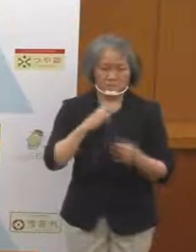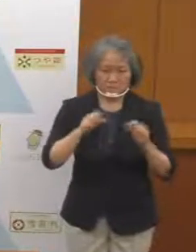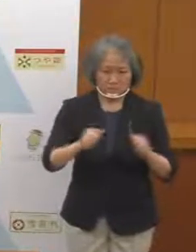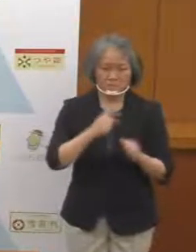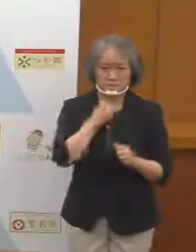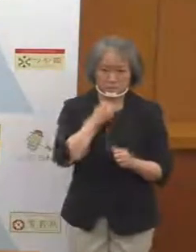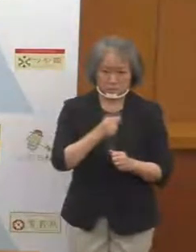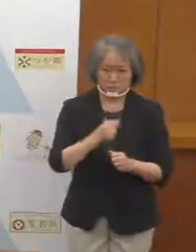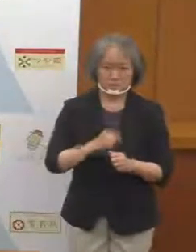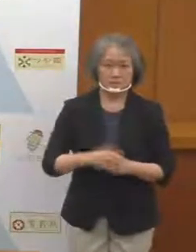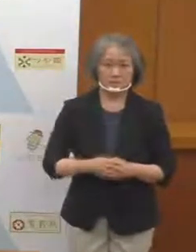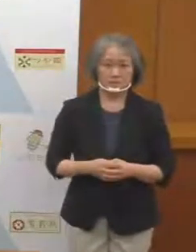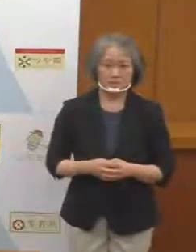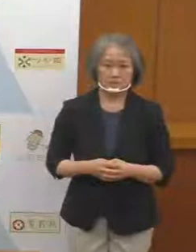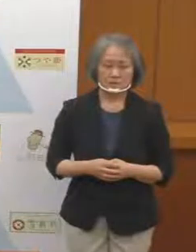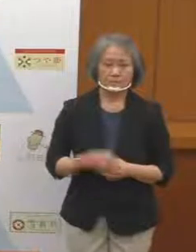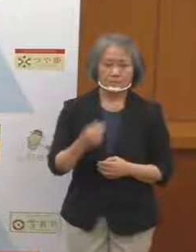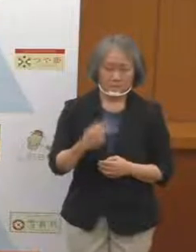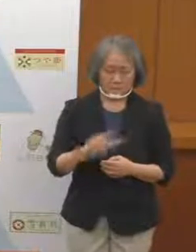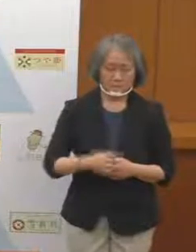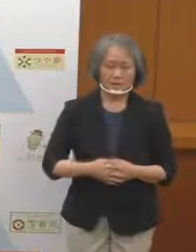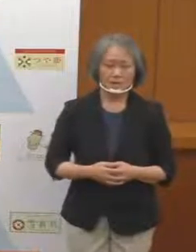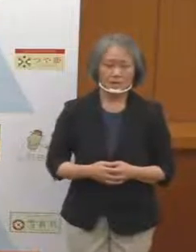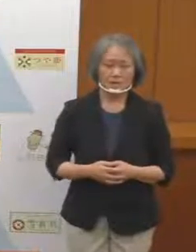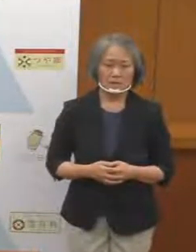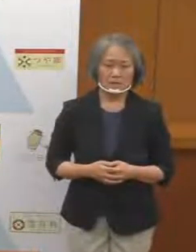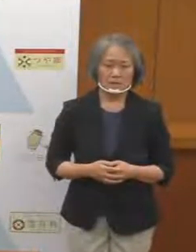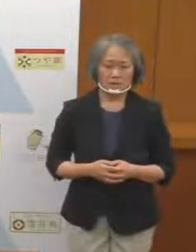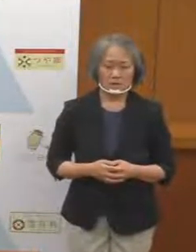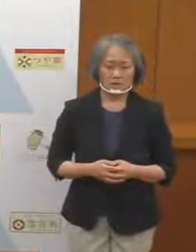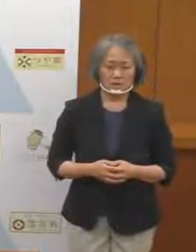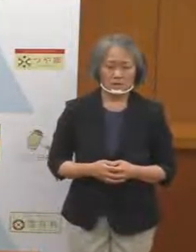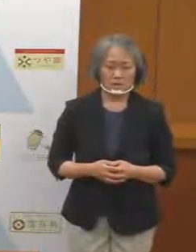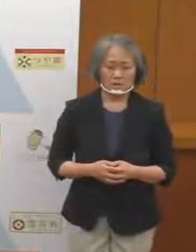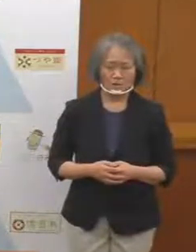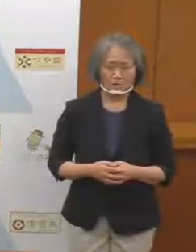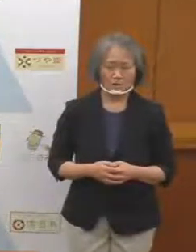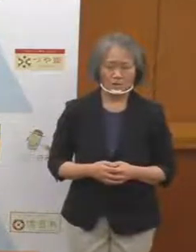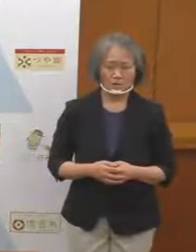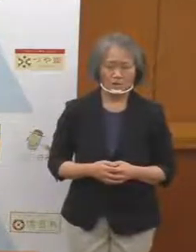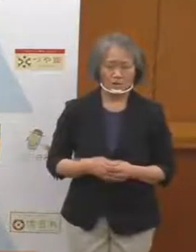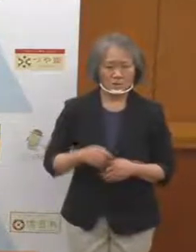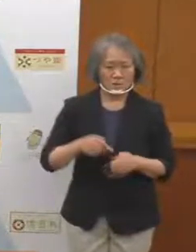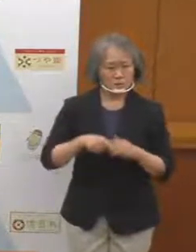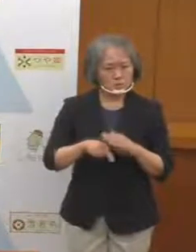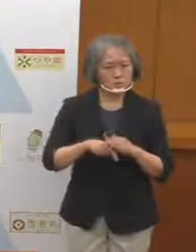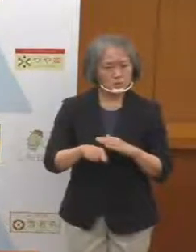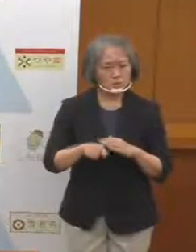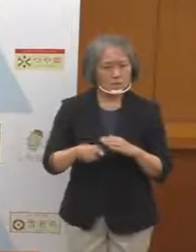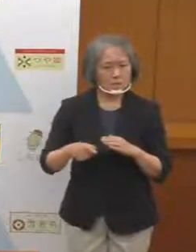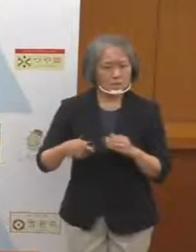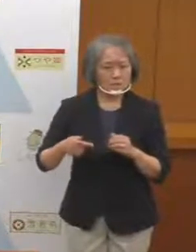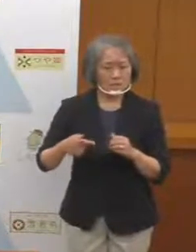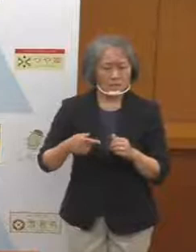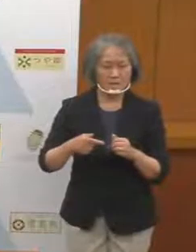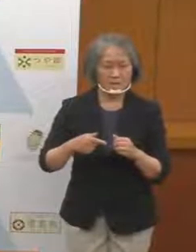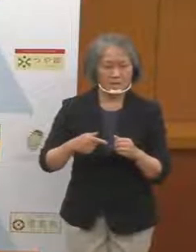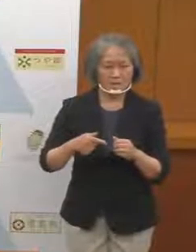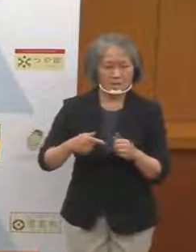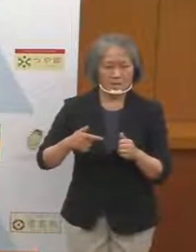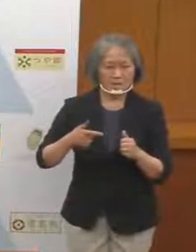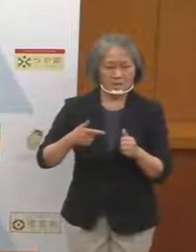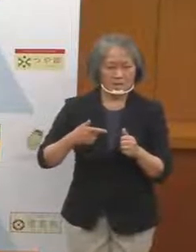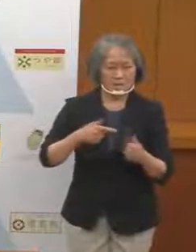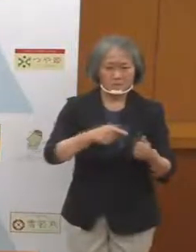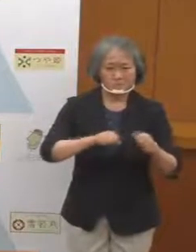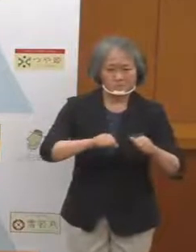しまたどうしてこのようなあの犯行に及んだかというようなこともあの少しずつ解明されてき